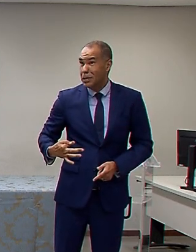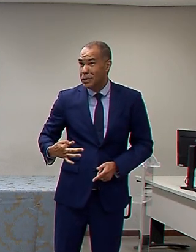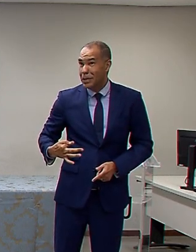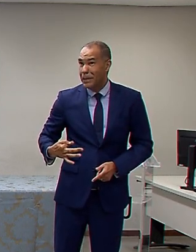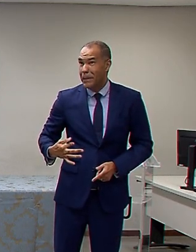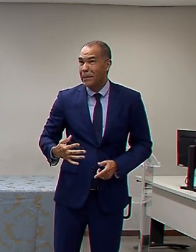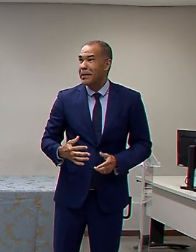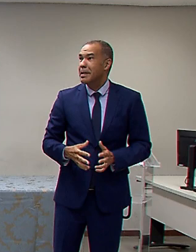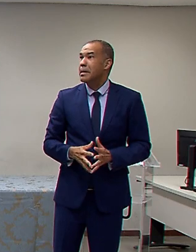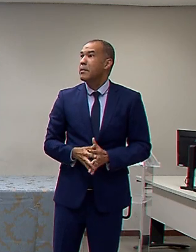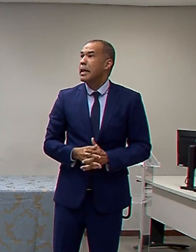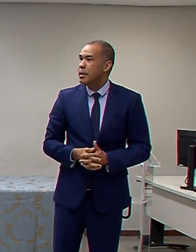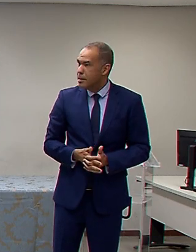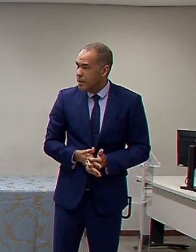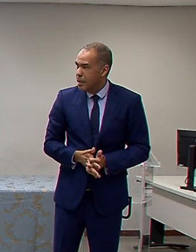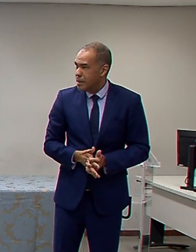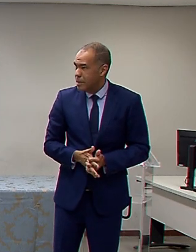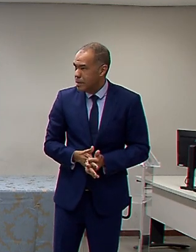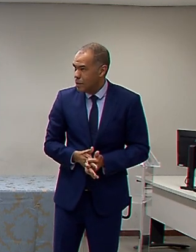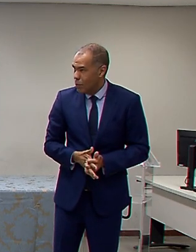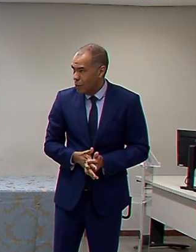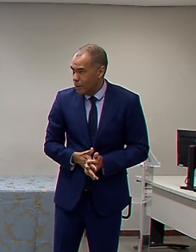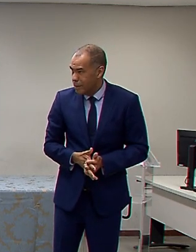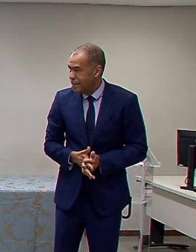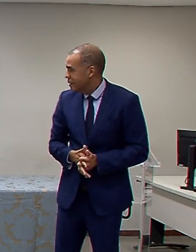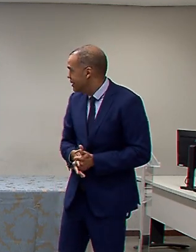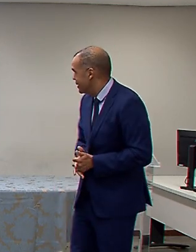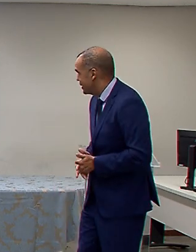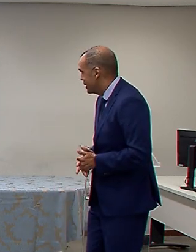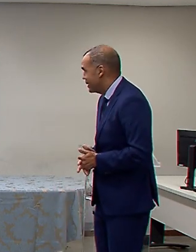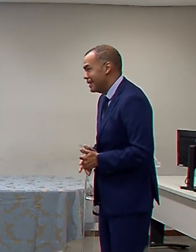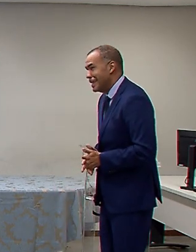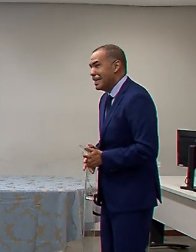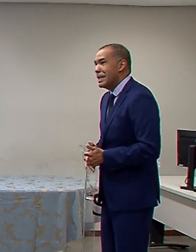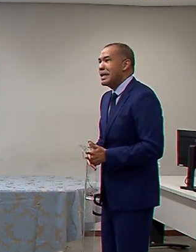presidente, Maria Tereza de Assis Moura.